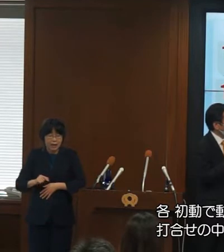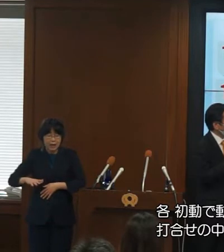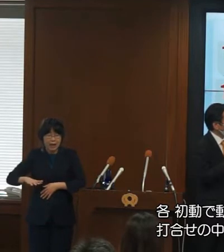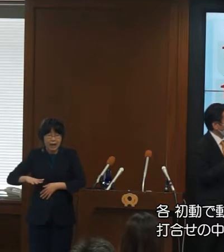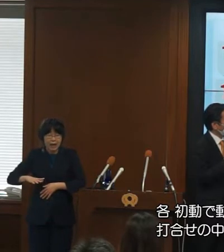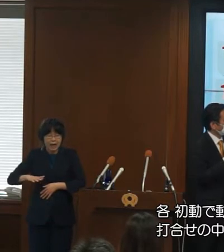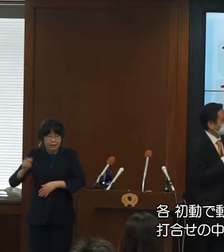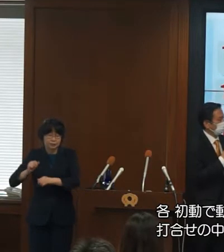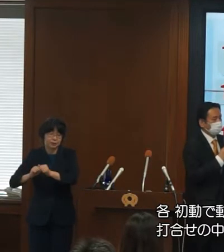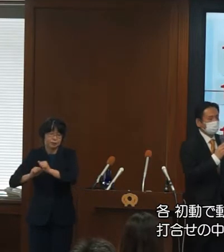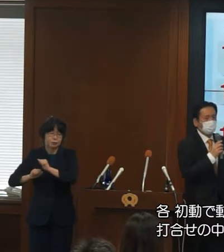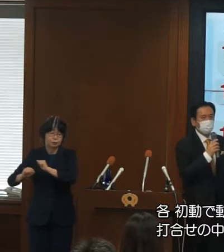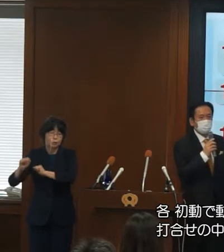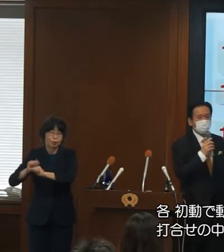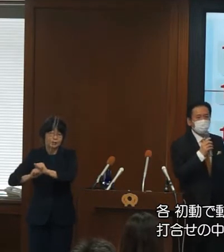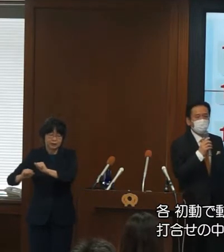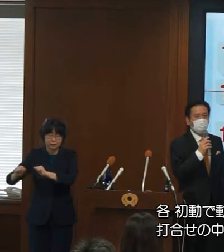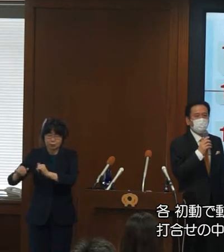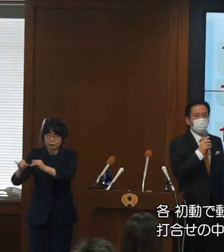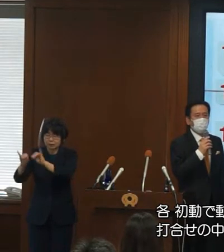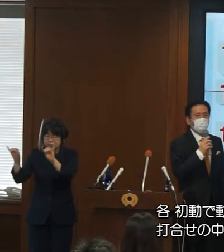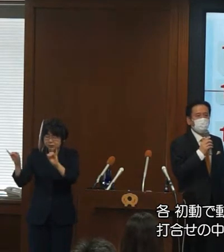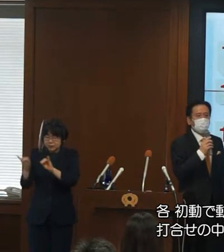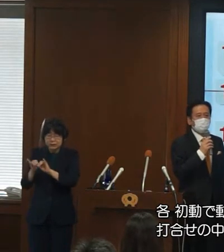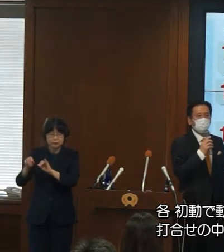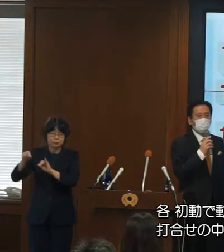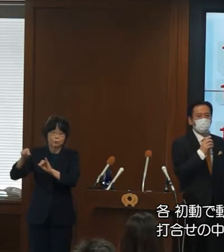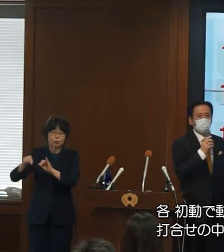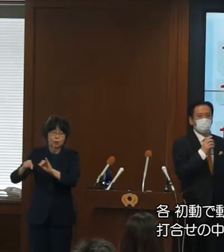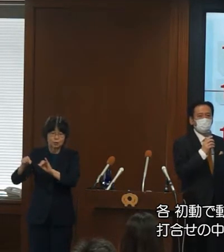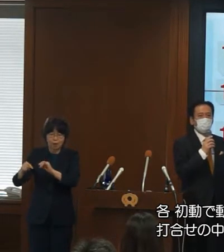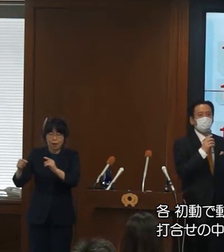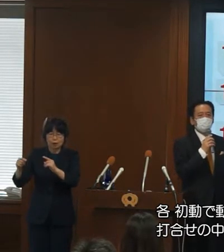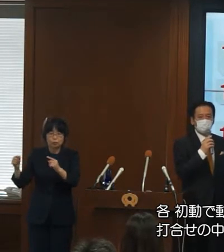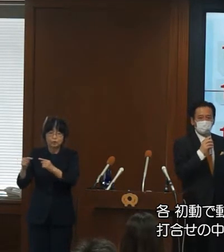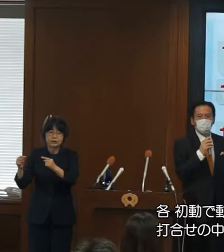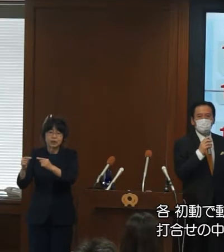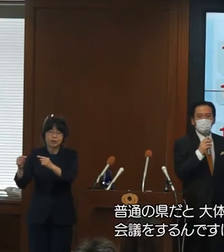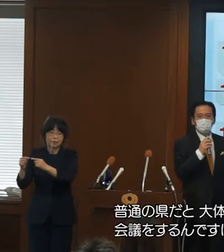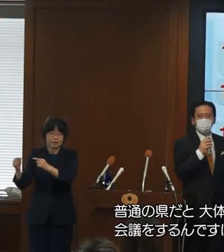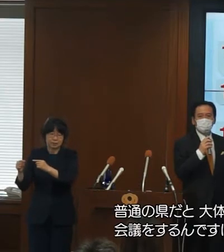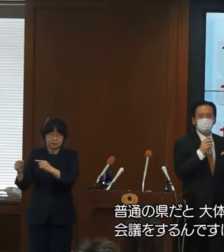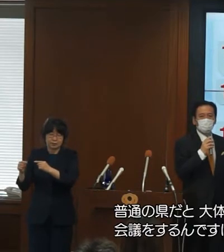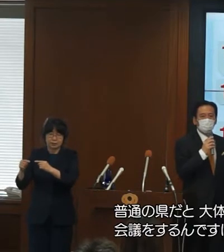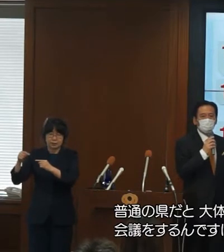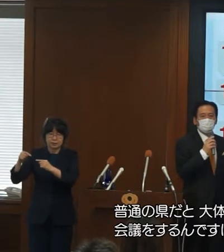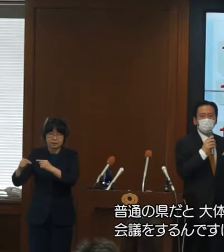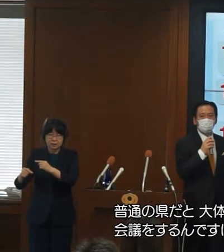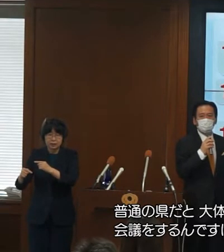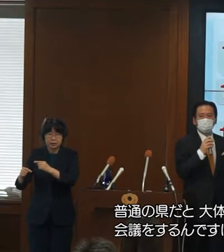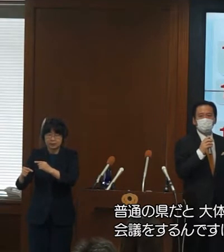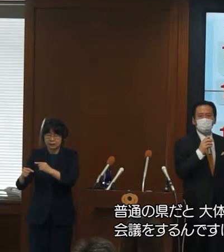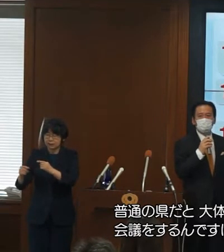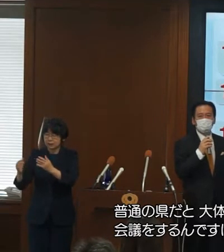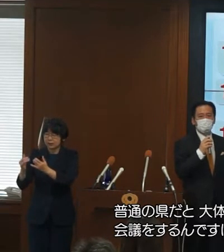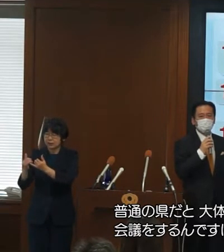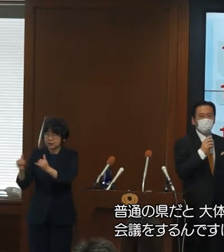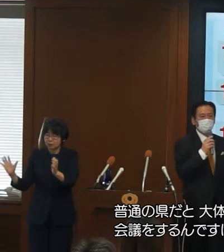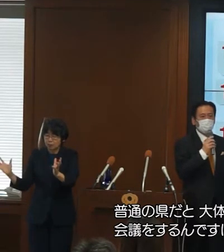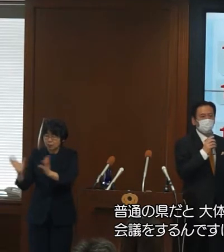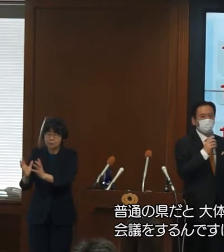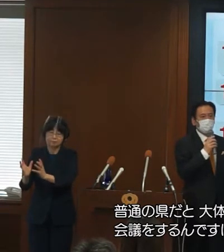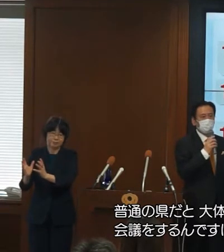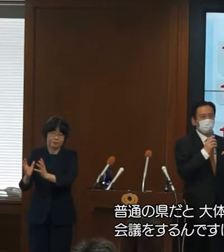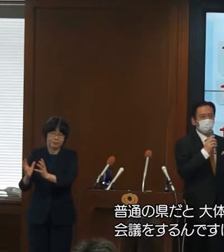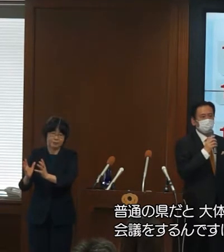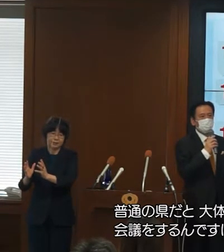動くべきチームがですね、打ち合わせの中に入っていくと、普通の県だと大体部長がみんな集